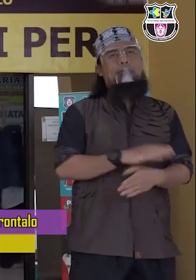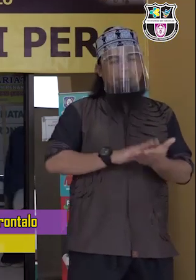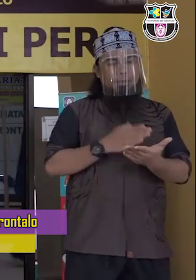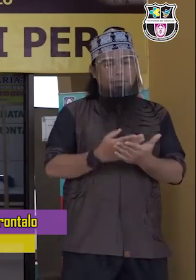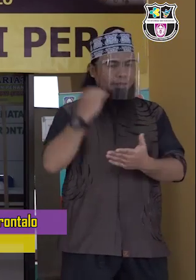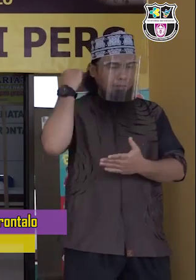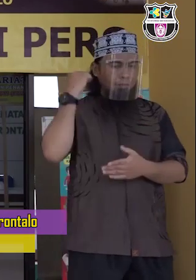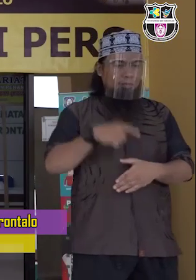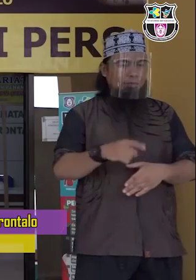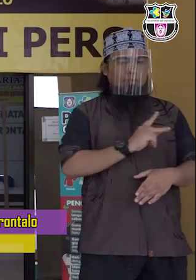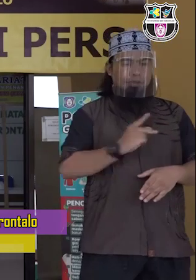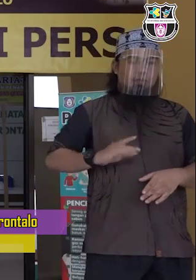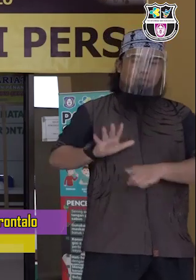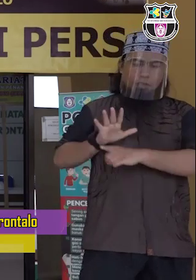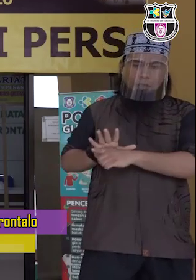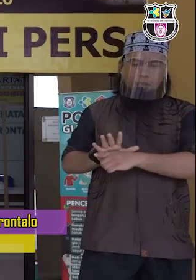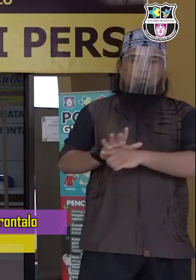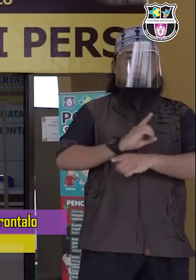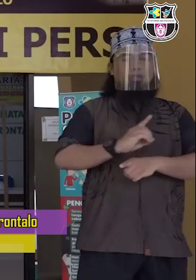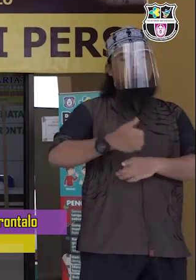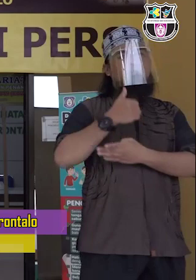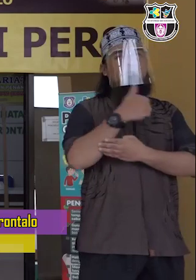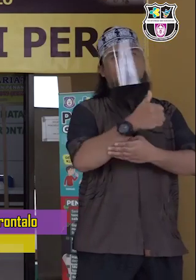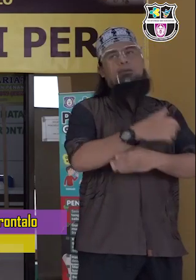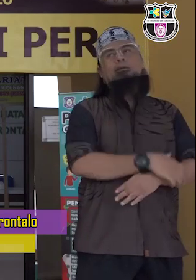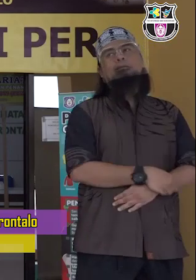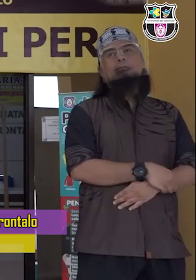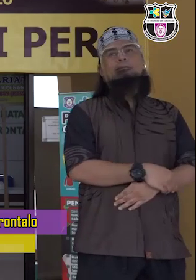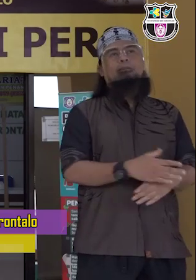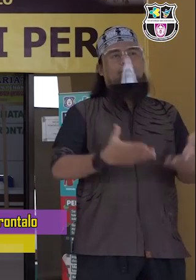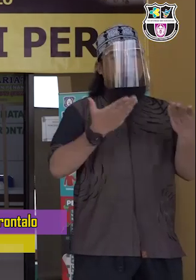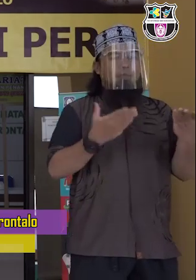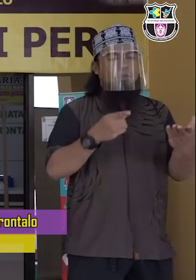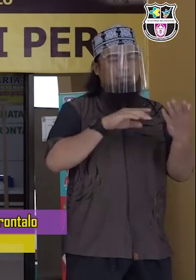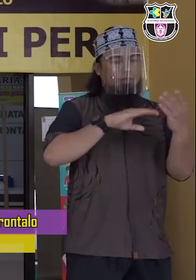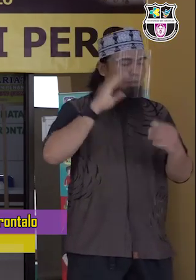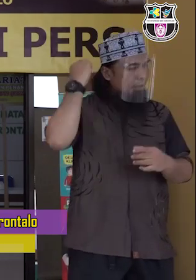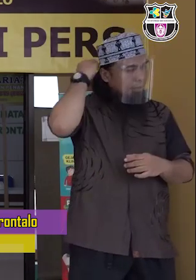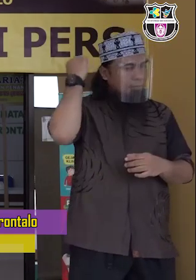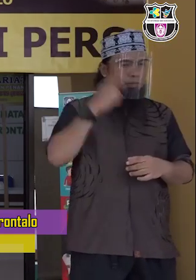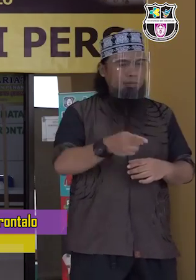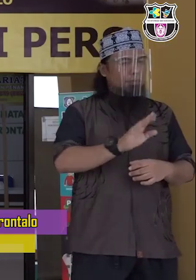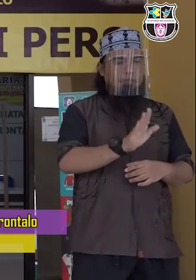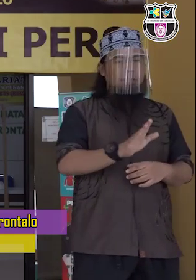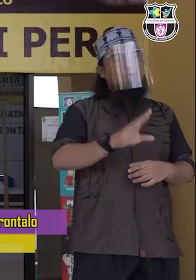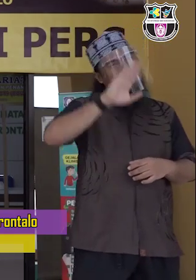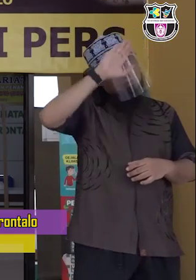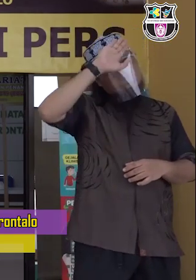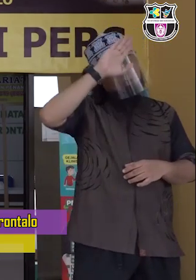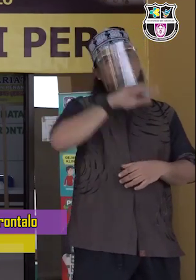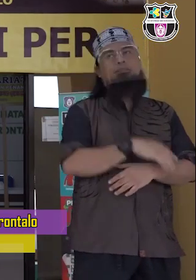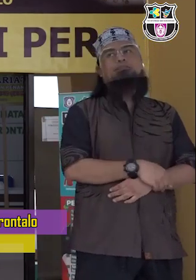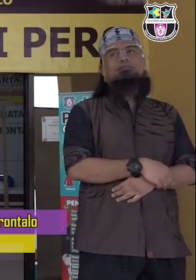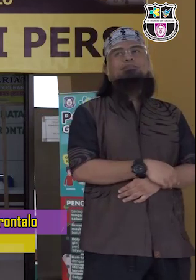rawat dengan baik sebelum jatuh pada sakit yang lebih berat dan diperparah oleh kondisi kehamilannya.